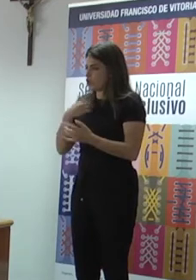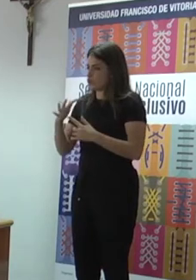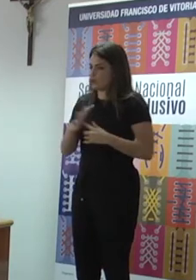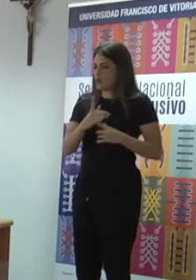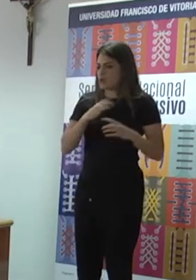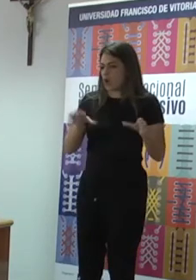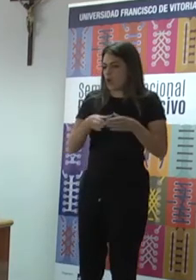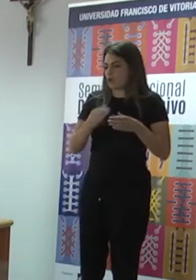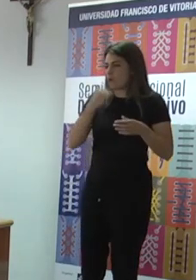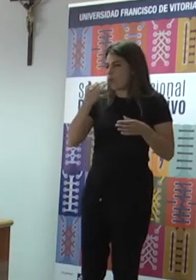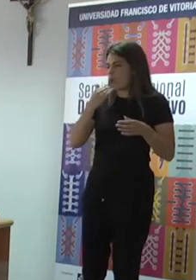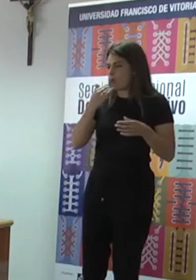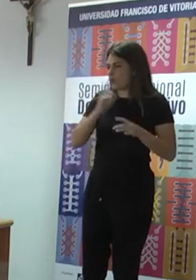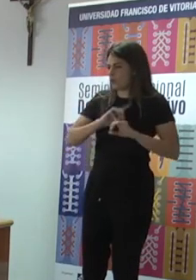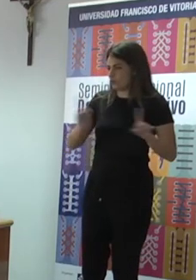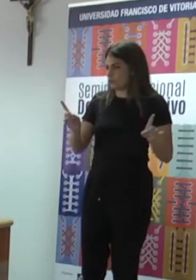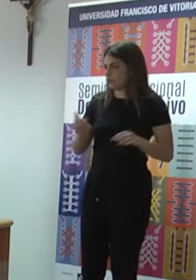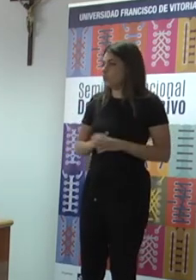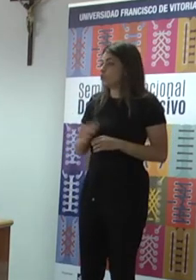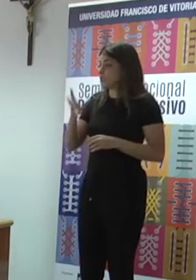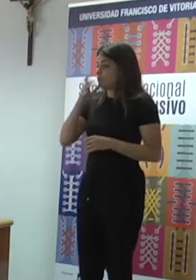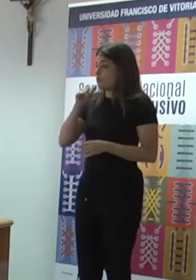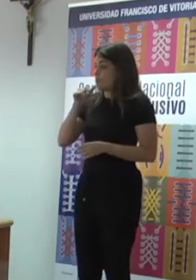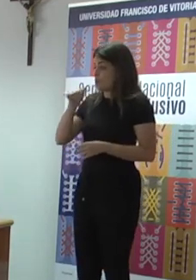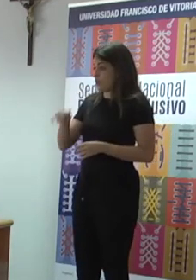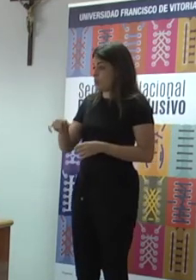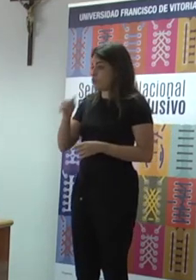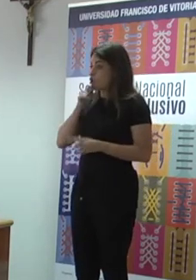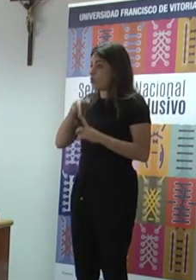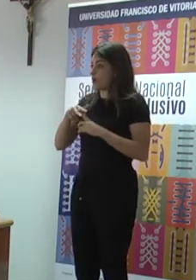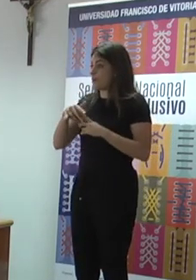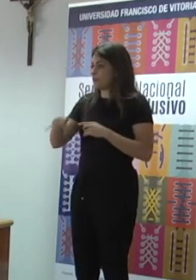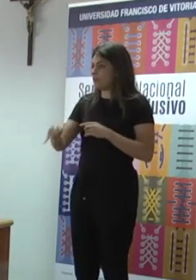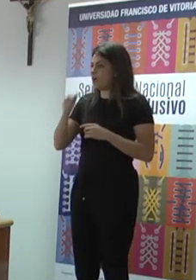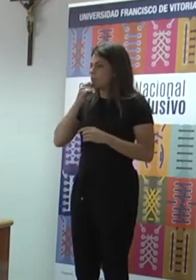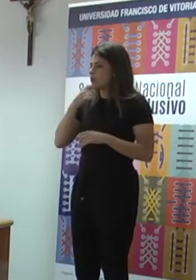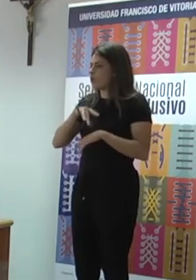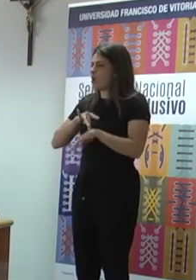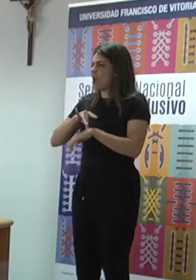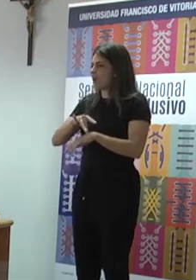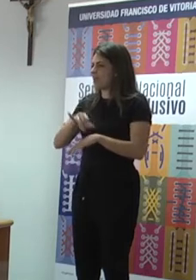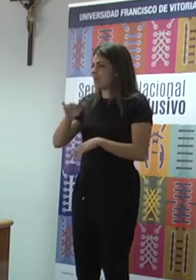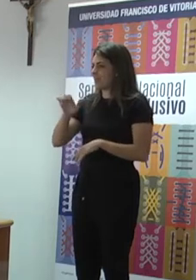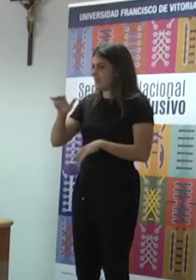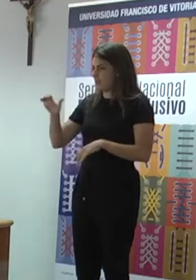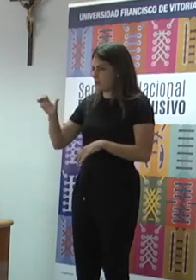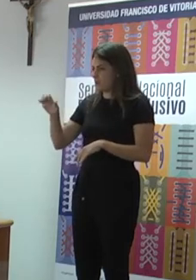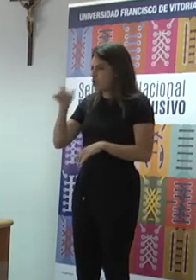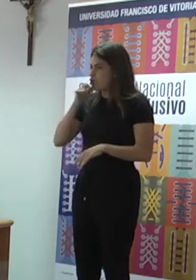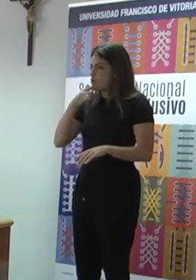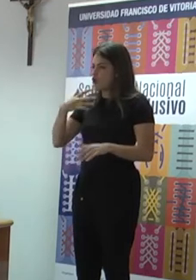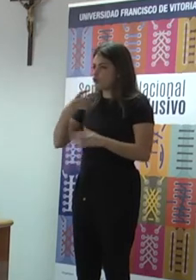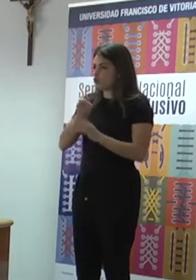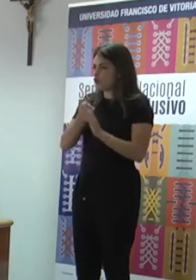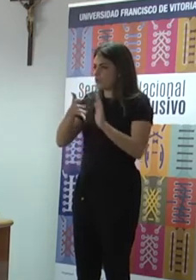Para esto hay herramientas, como por ejemplo la guía del IE, que viene todo muy bien explicado, todo muy